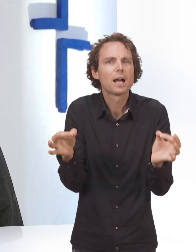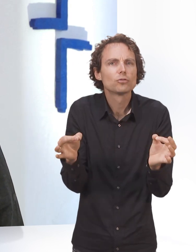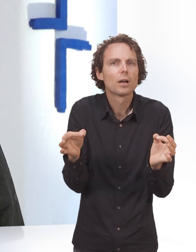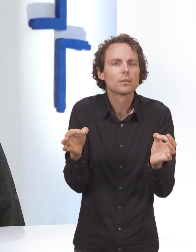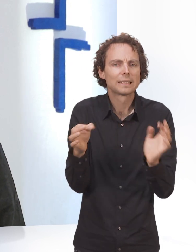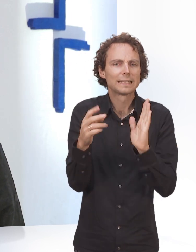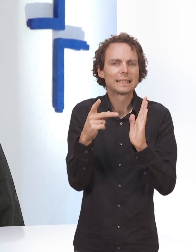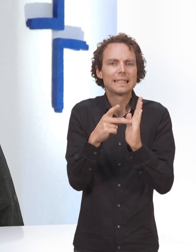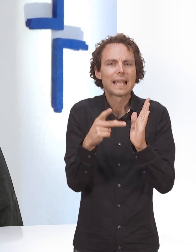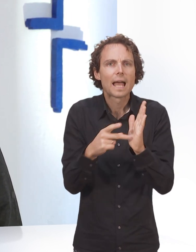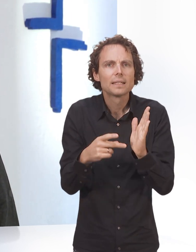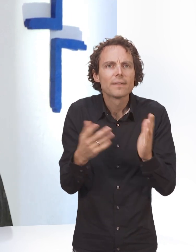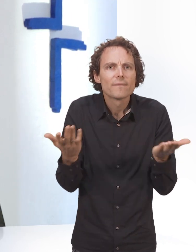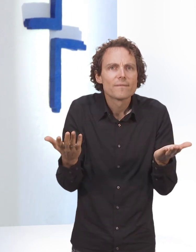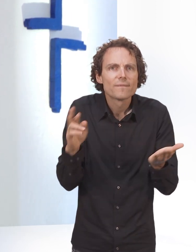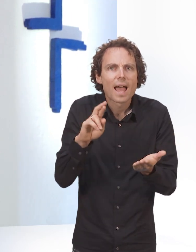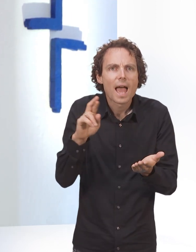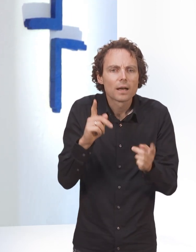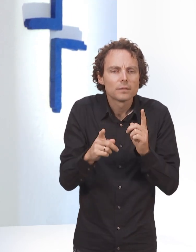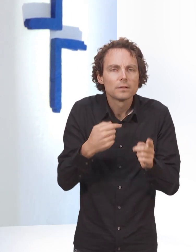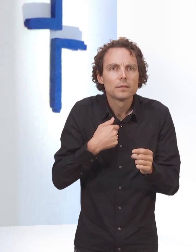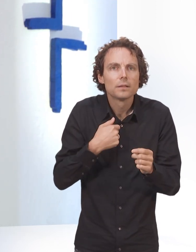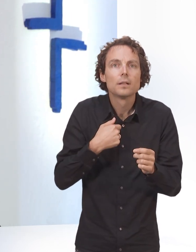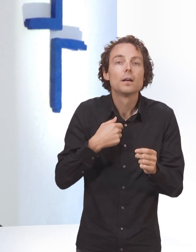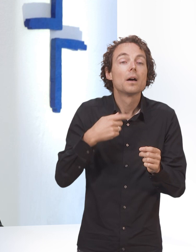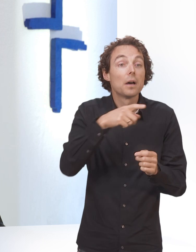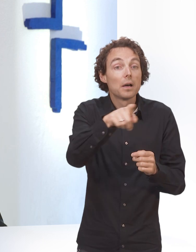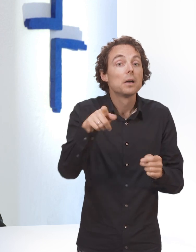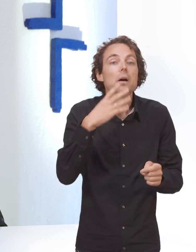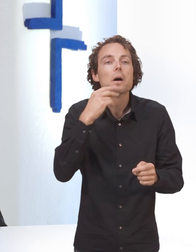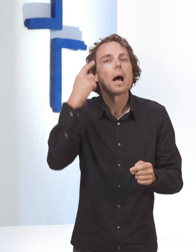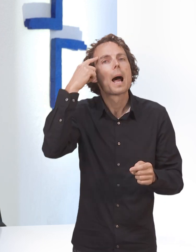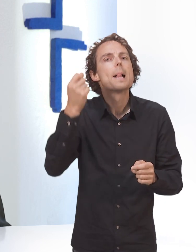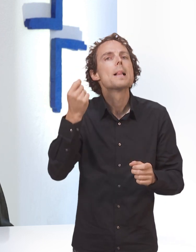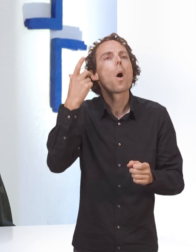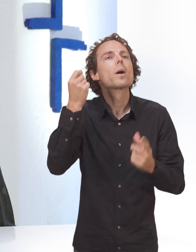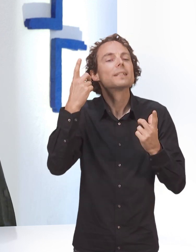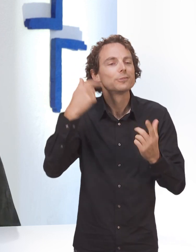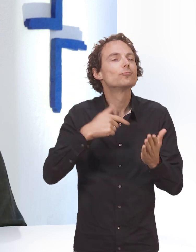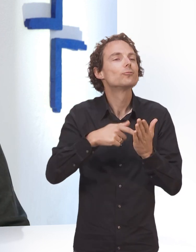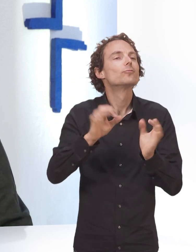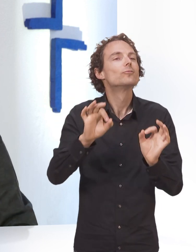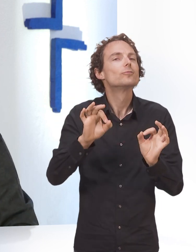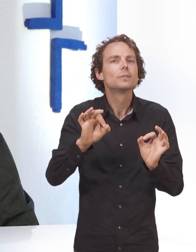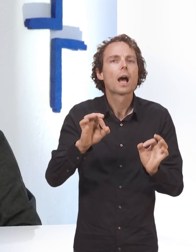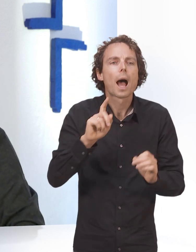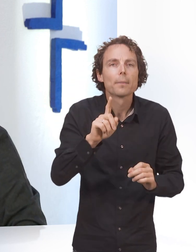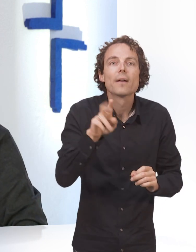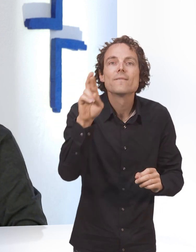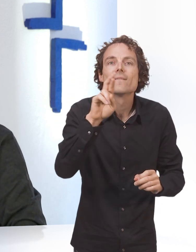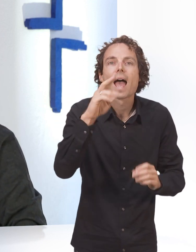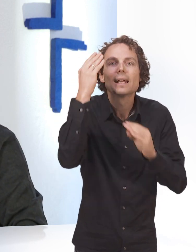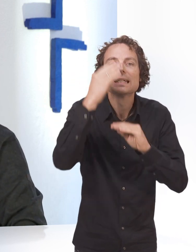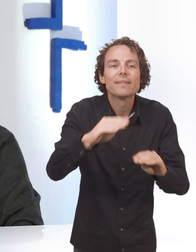Kriterien beurteilen wir? Wenn du sagen würdest, nach dem, was logisch ist oder hilfreich, würde ich fragen, wer hat dir gesagt, was logisch und